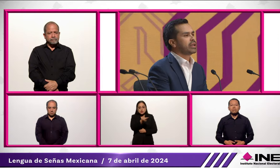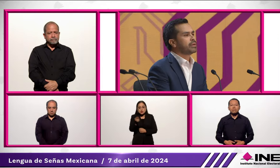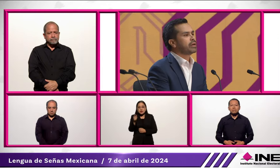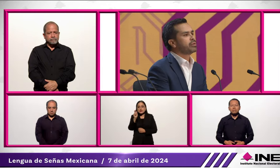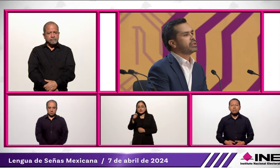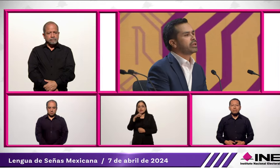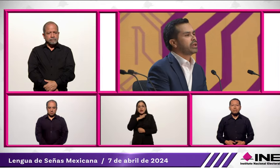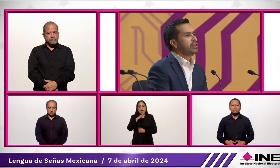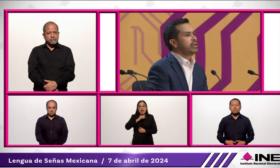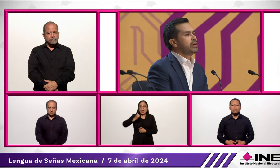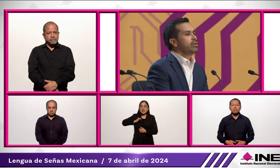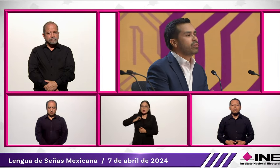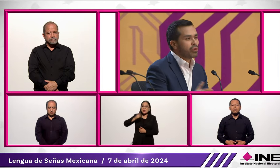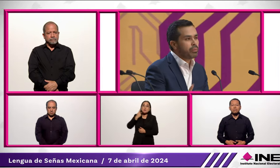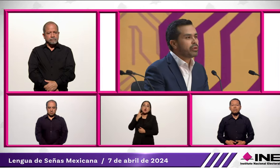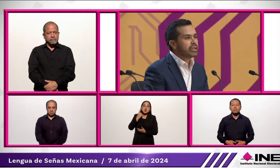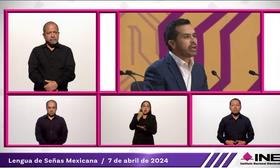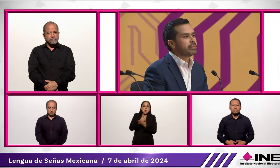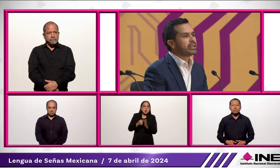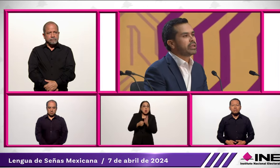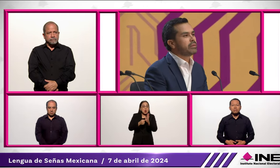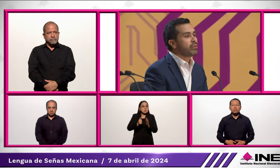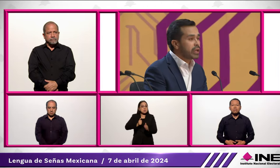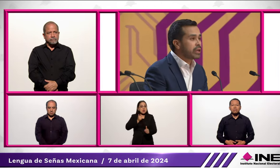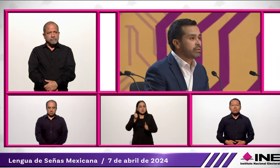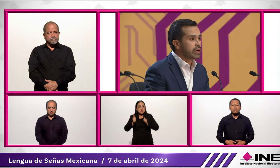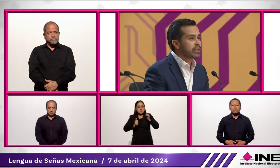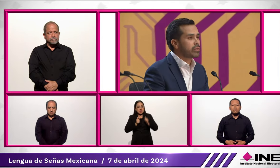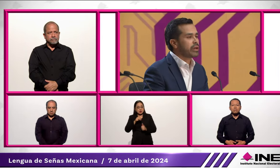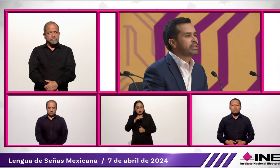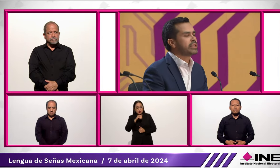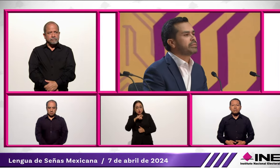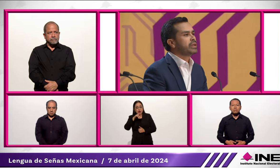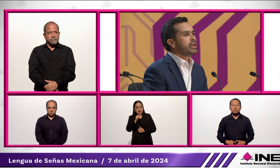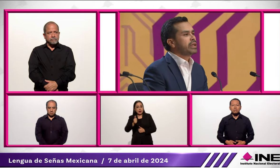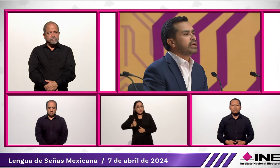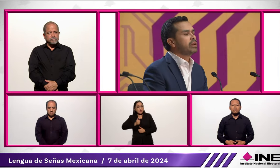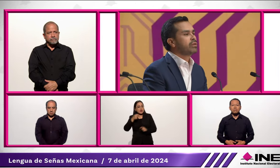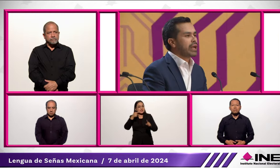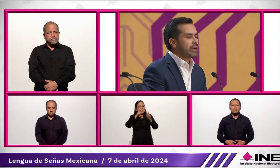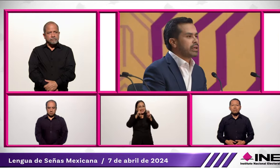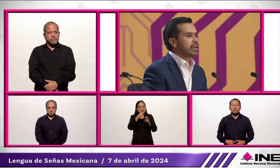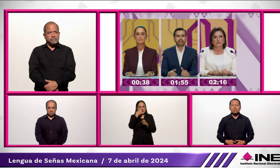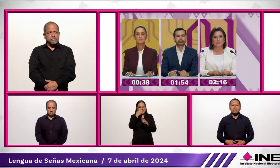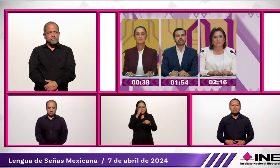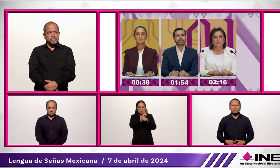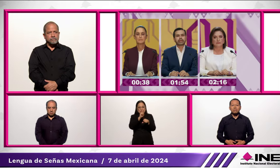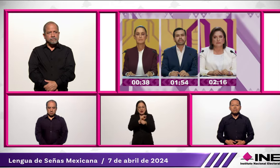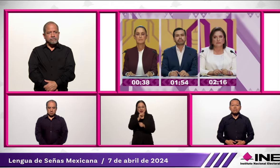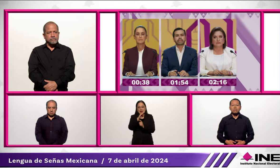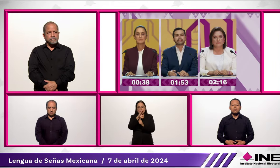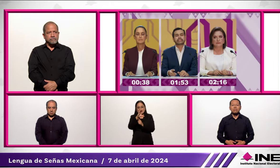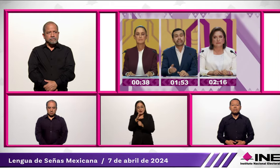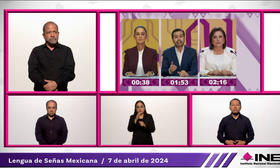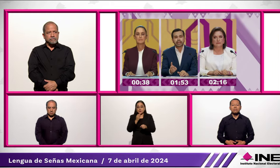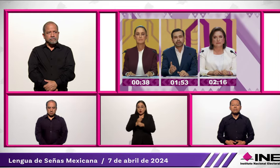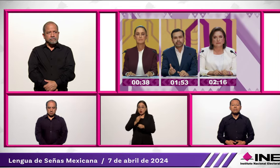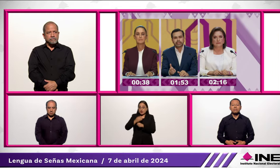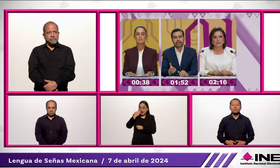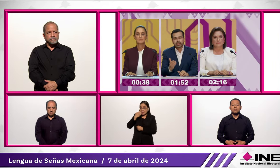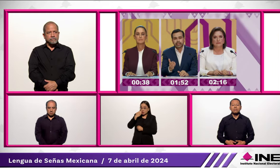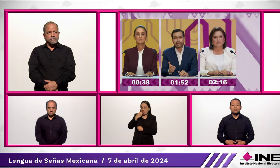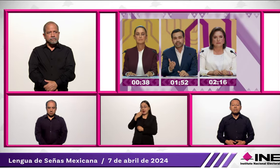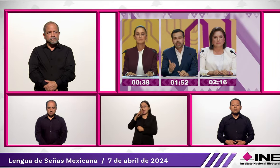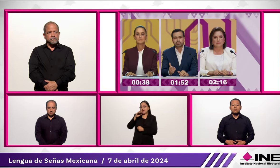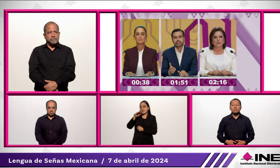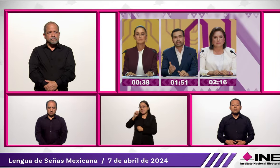hay ataques de la vieja política. Lucró políticamente Morena con el caso de ABC, y lucrar con el Repsamen sin